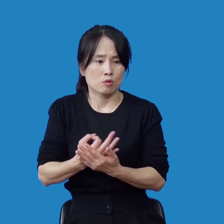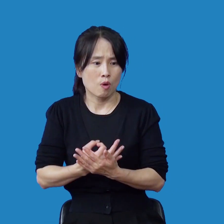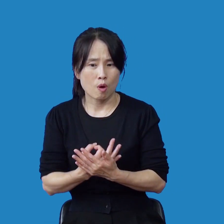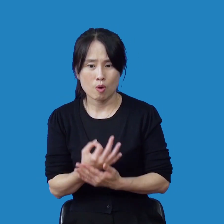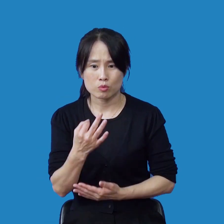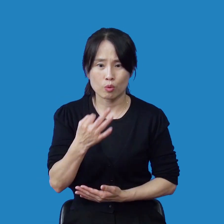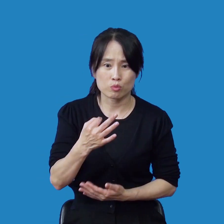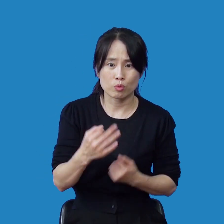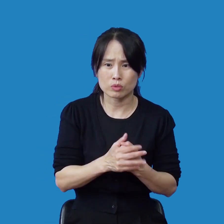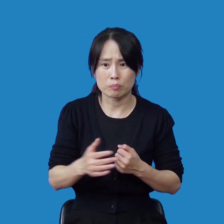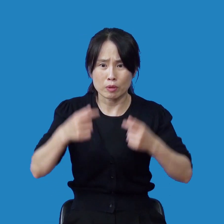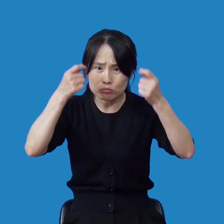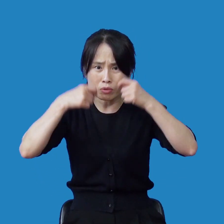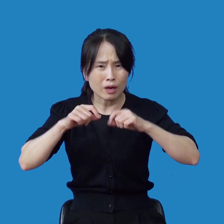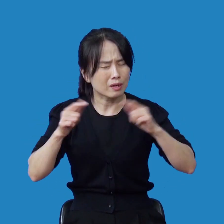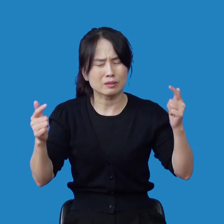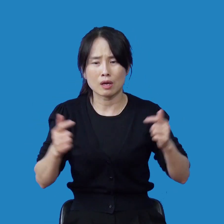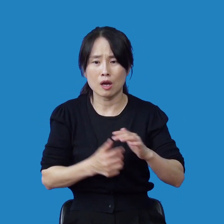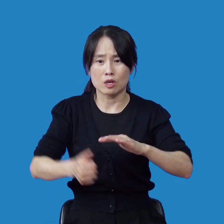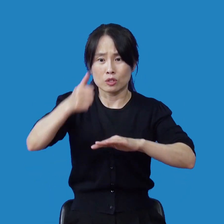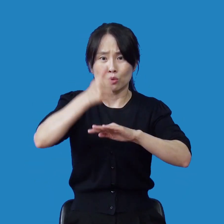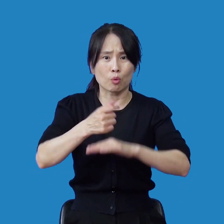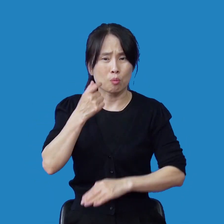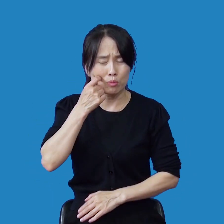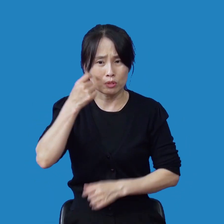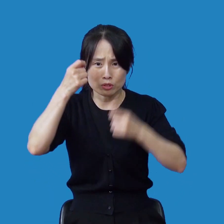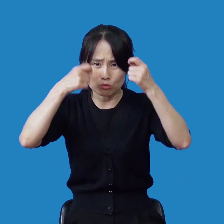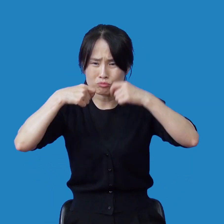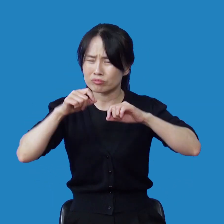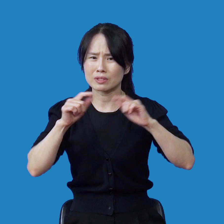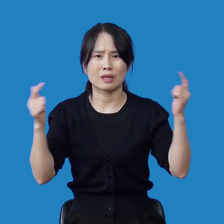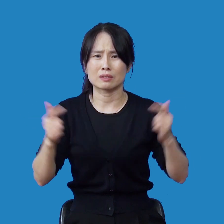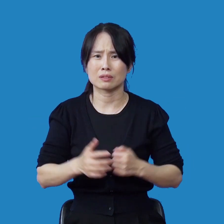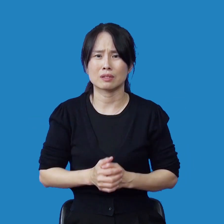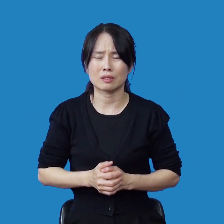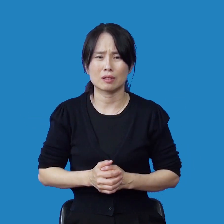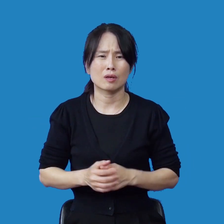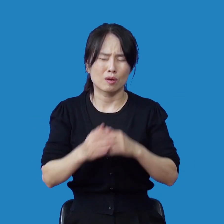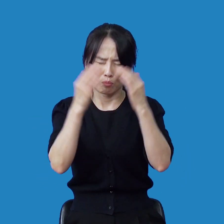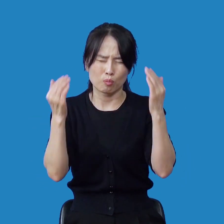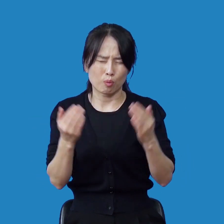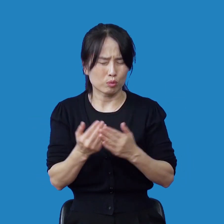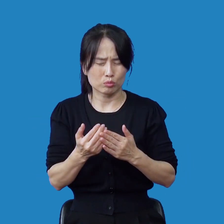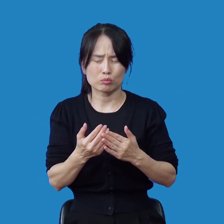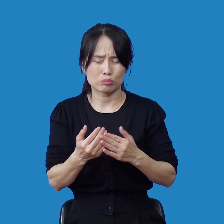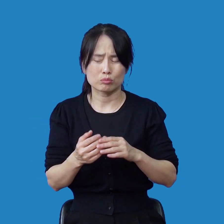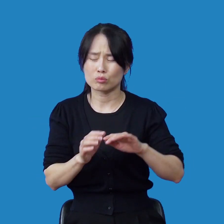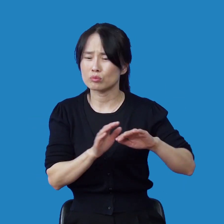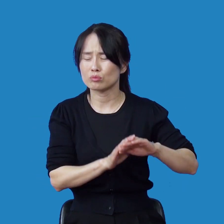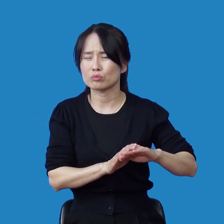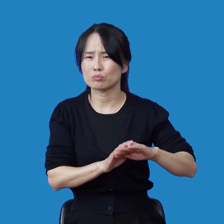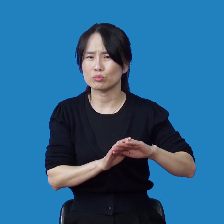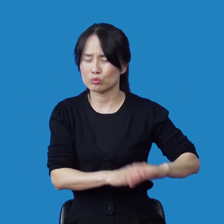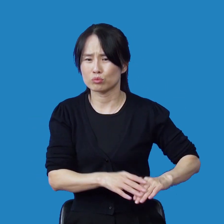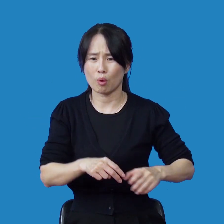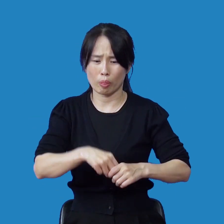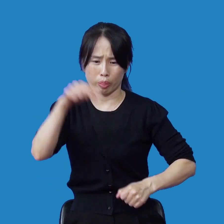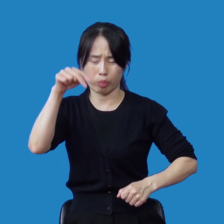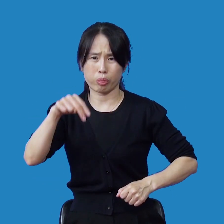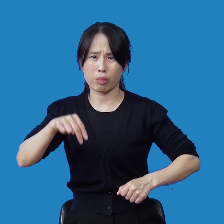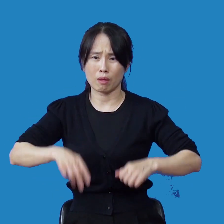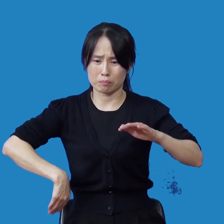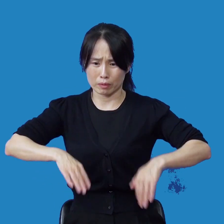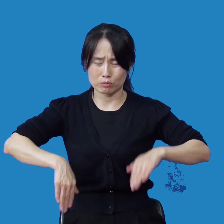아닙니다. 출세하지 못해서 서러운 것이 아닙니다. 어차피 다 두고 가야 하는데 조금 더 벌고 덜 벌고 그게 무슨